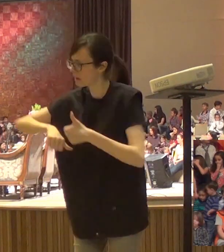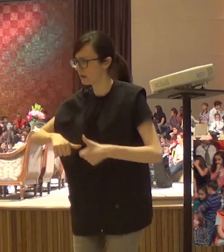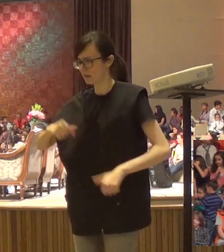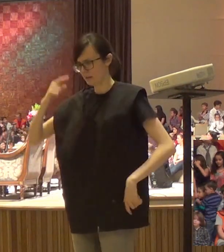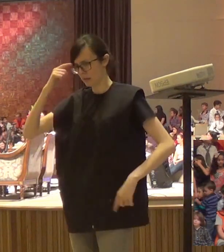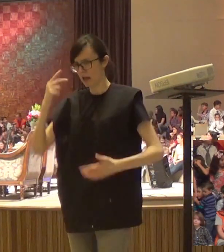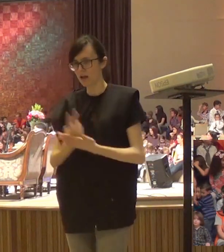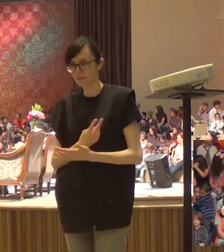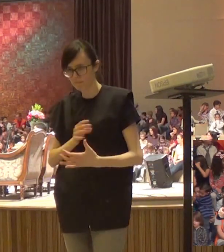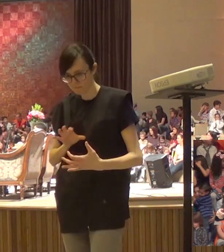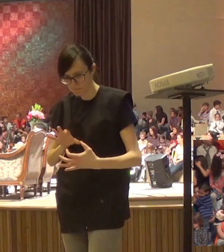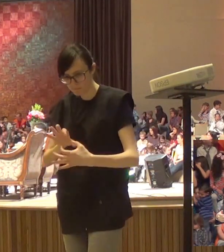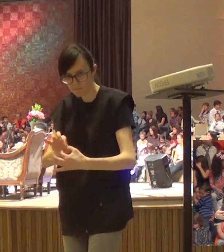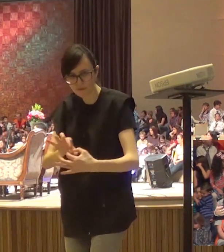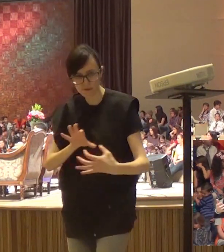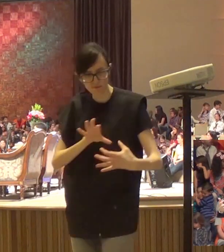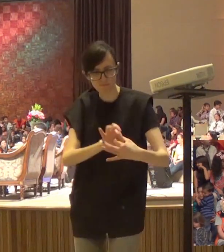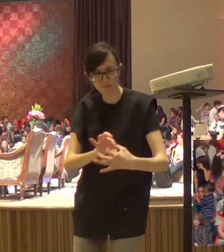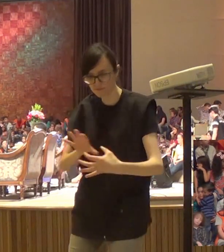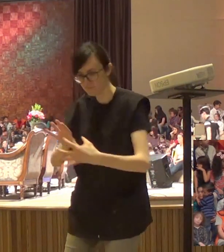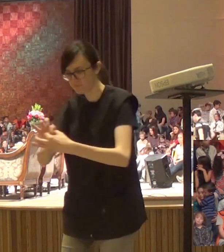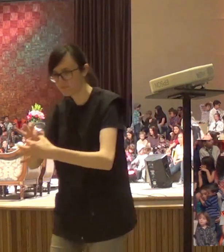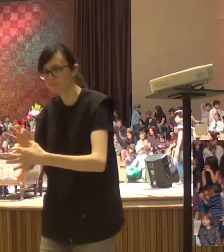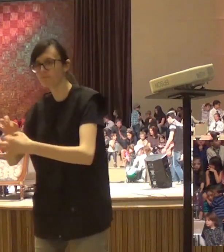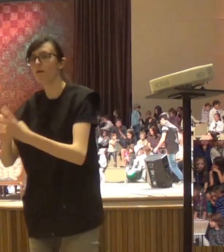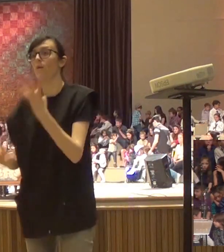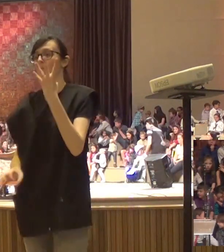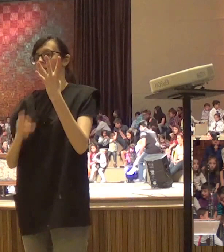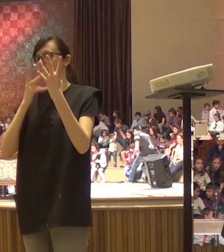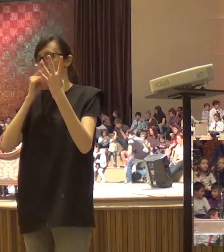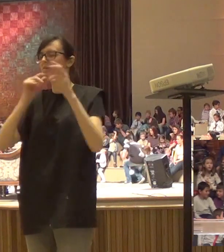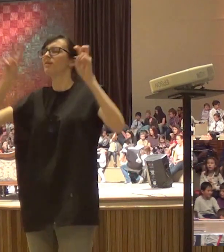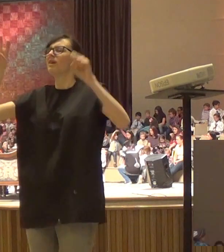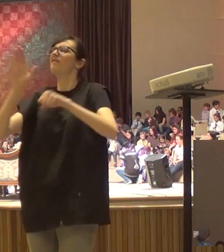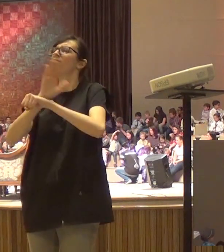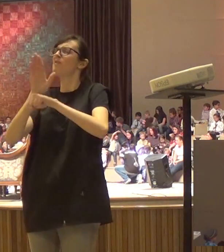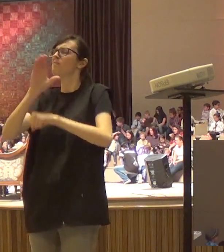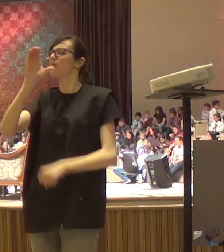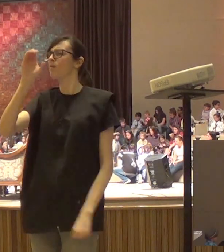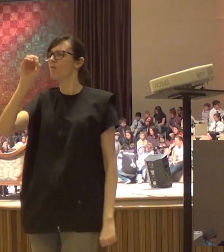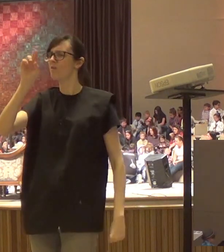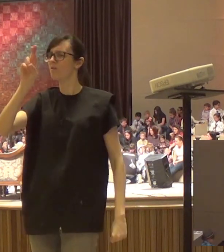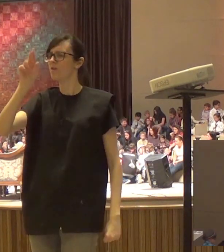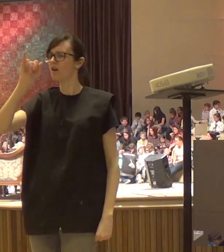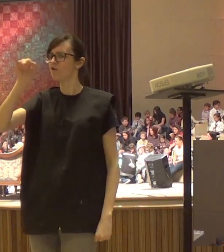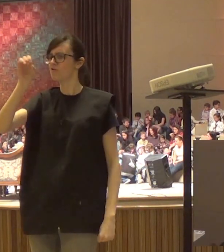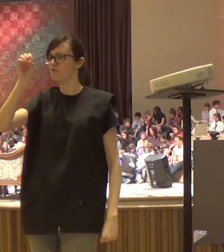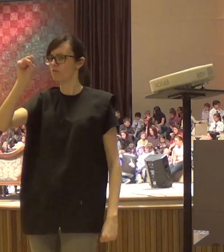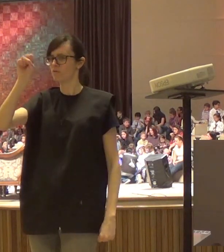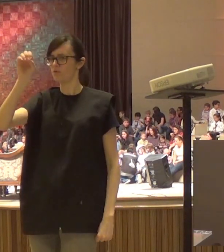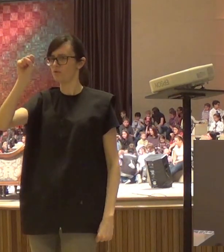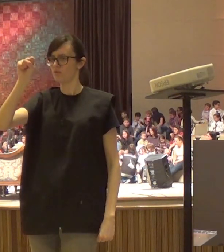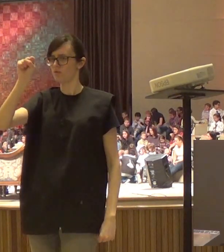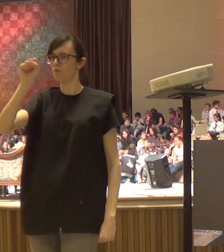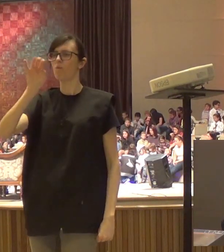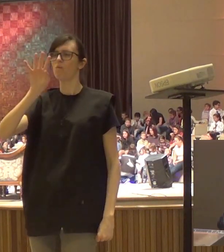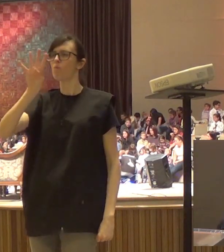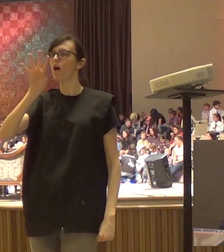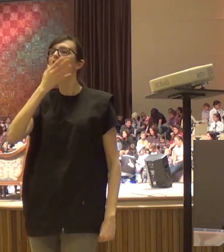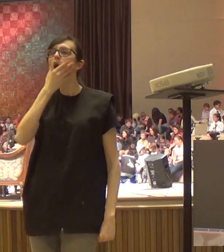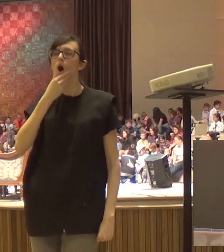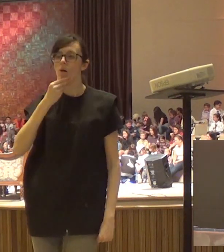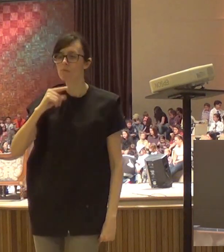filhos e se aproximar do coração deles. E a história vai se desenrolando na vida dessas quatro famílias e desses quatro pais